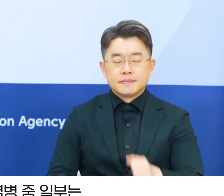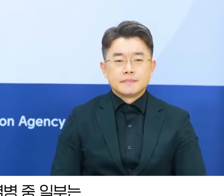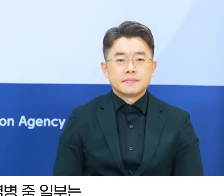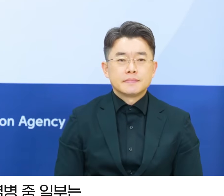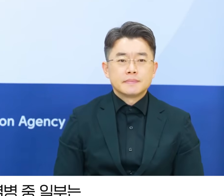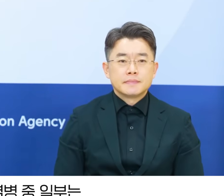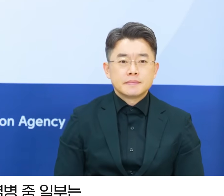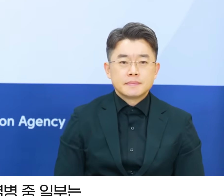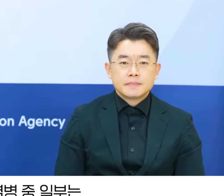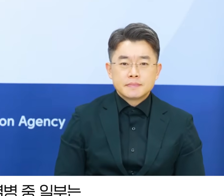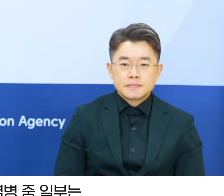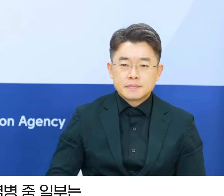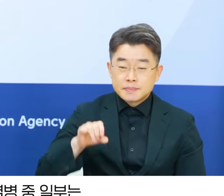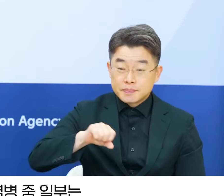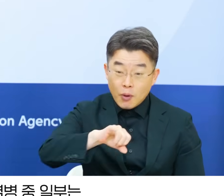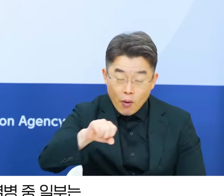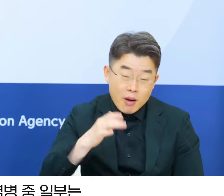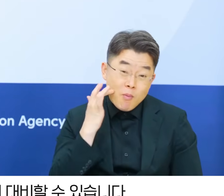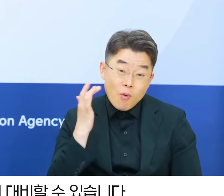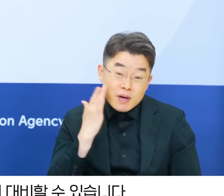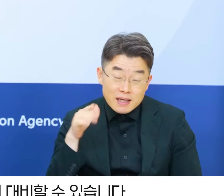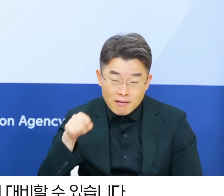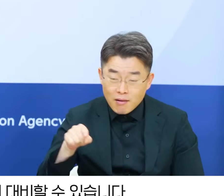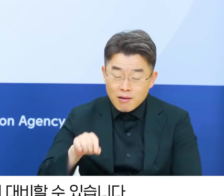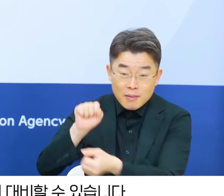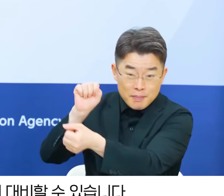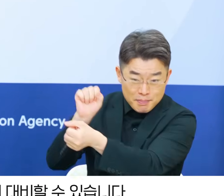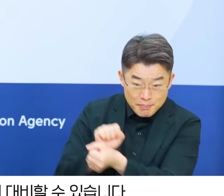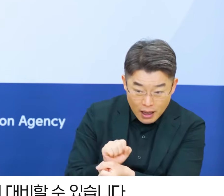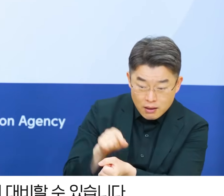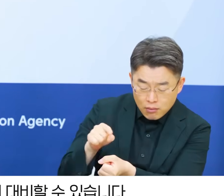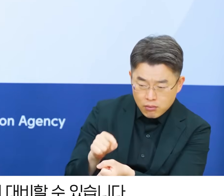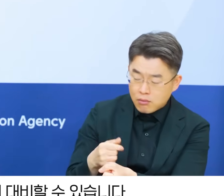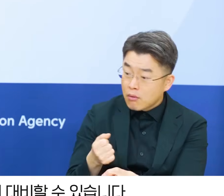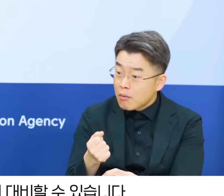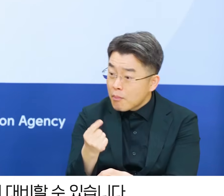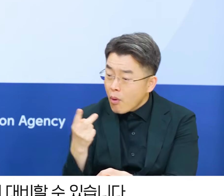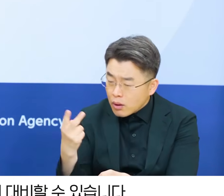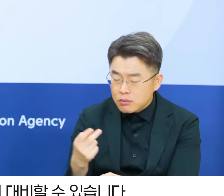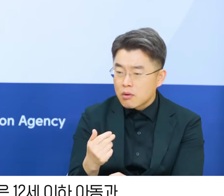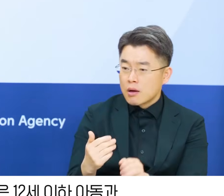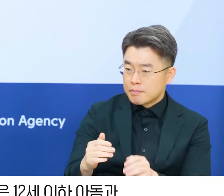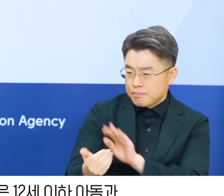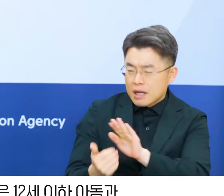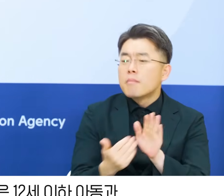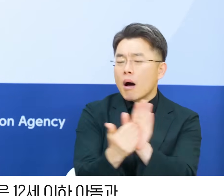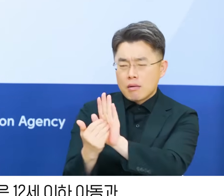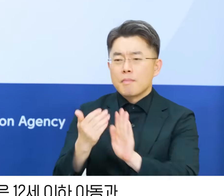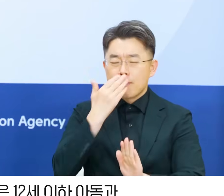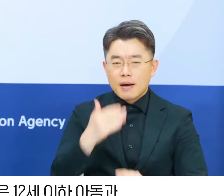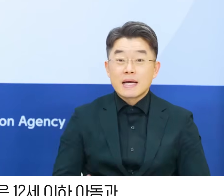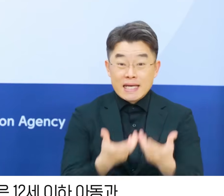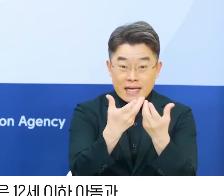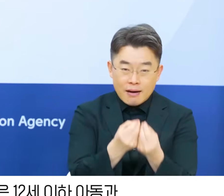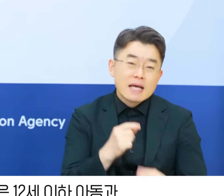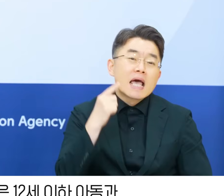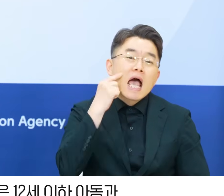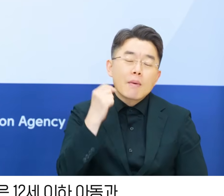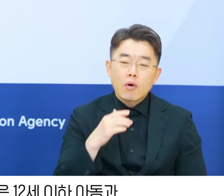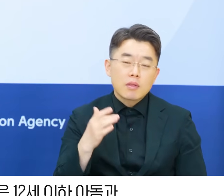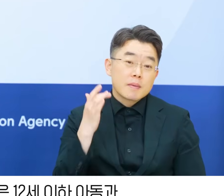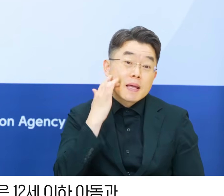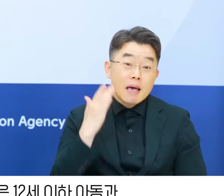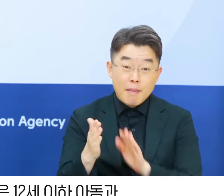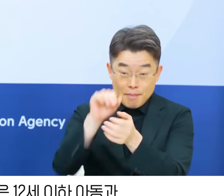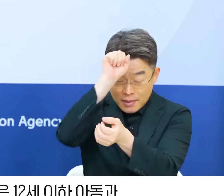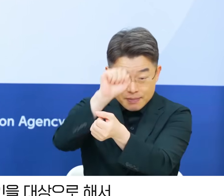매개체 전파 감염병 중 일부는 예방접종을 통해서 미리 대비할 수 있습니다. 예를 들어서 일본 내염은 만 12세